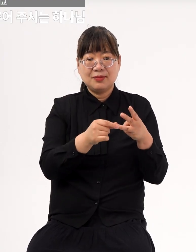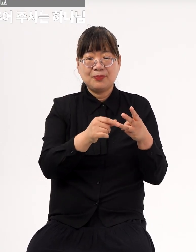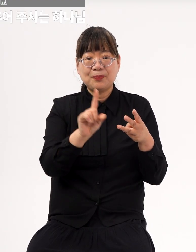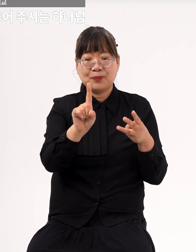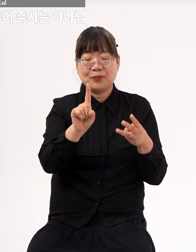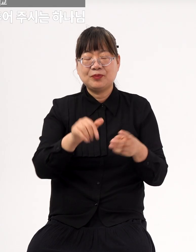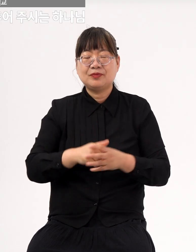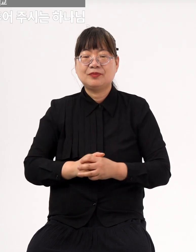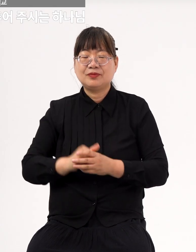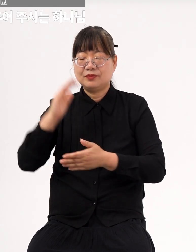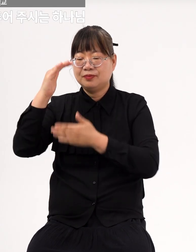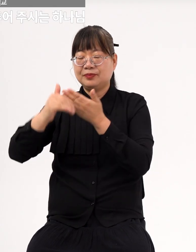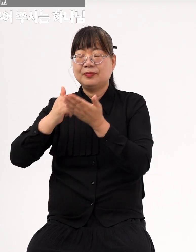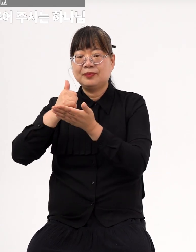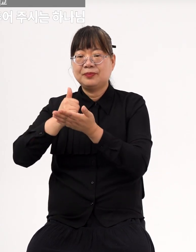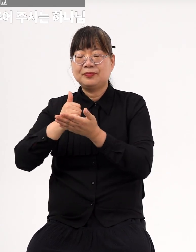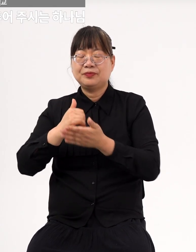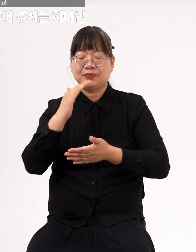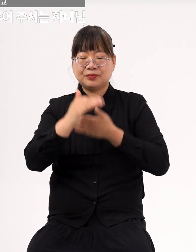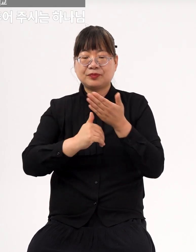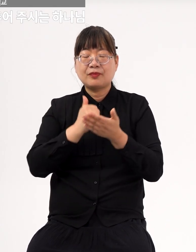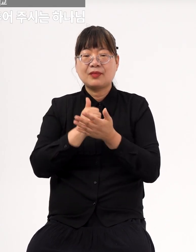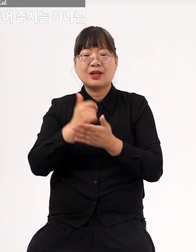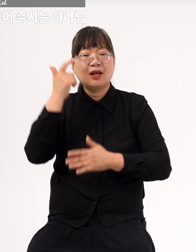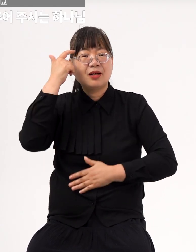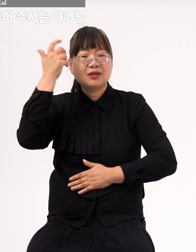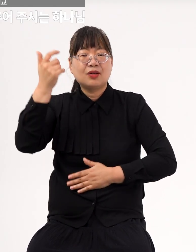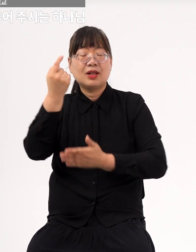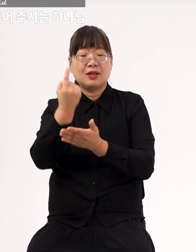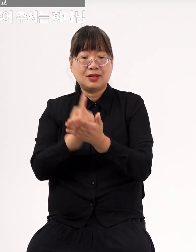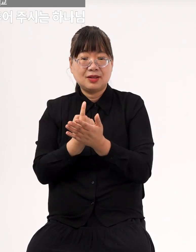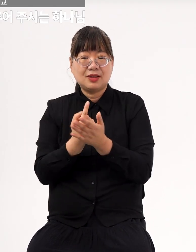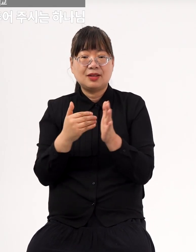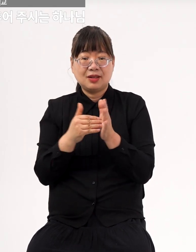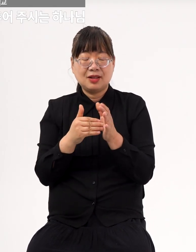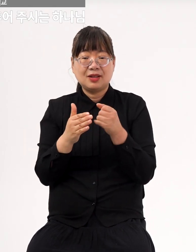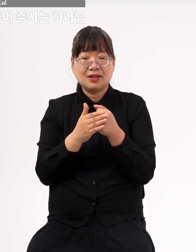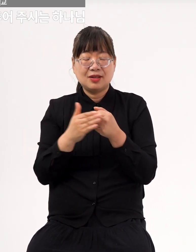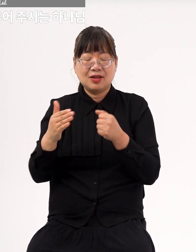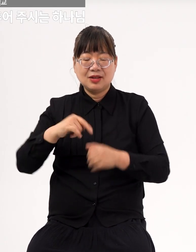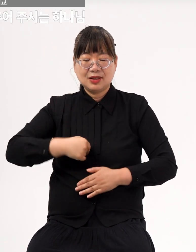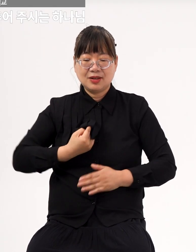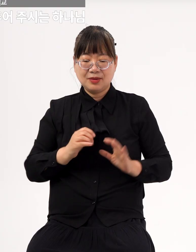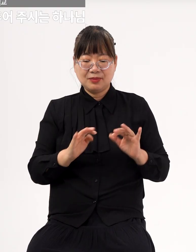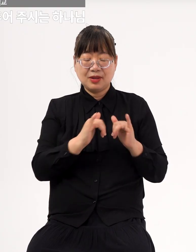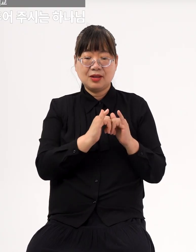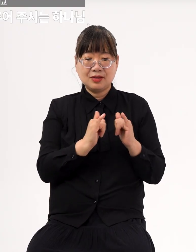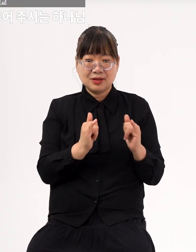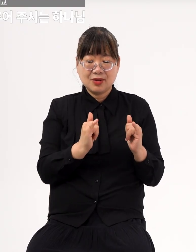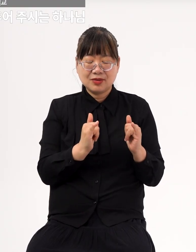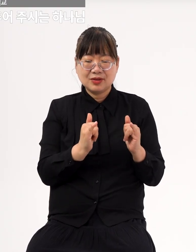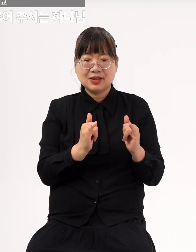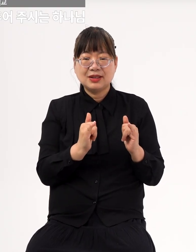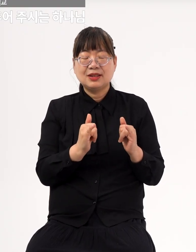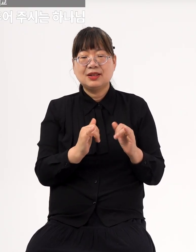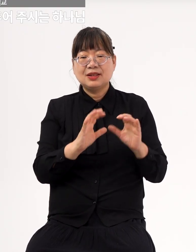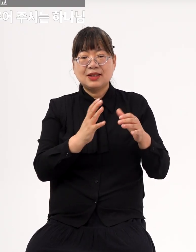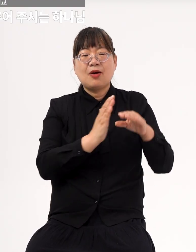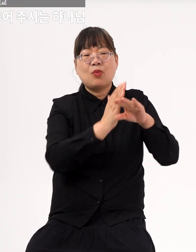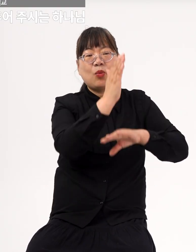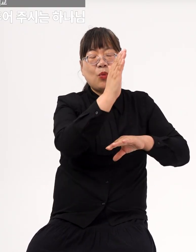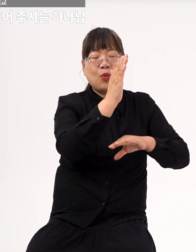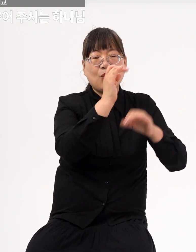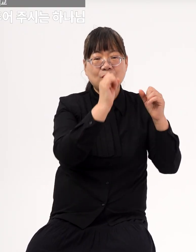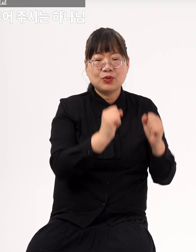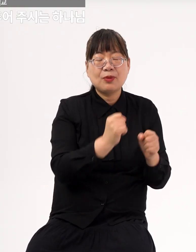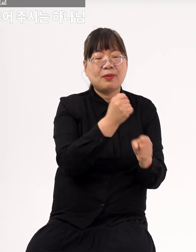여기서 하나님은 하나님의 영이 임했다고 해서 자기 백성들을 초월적인 존재로 만드는